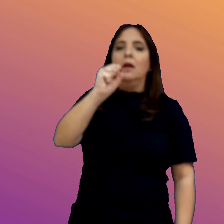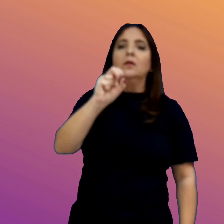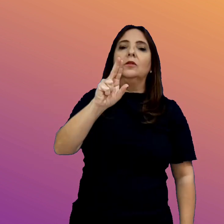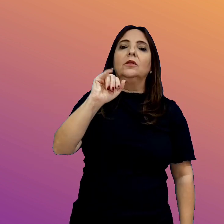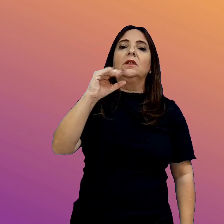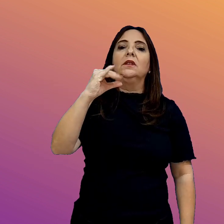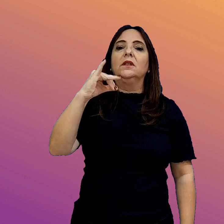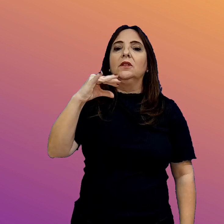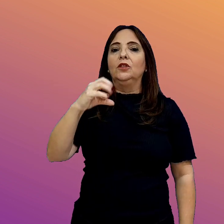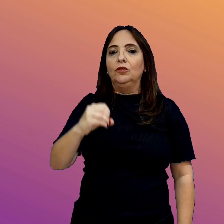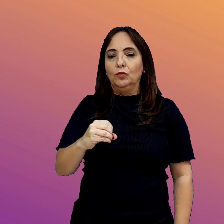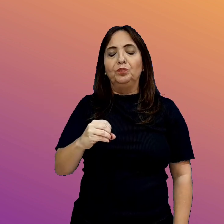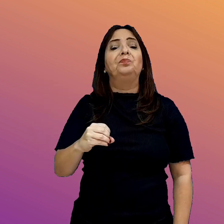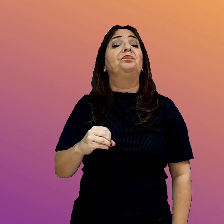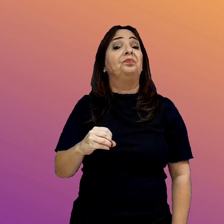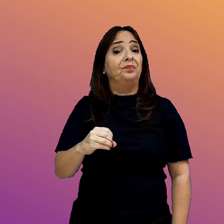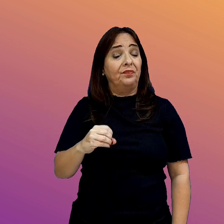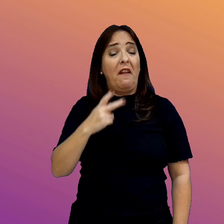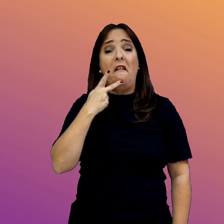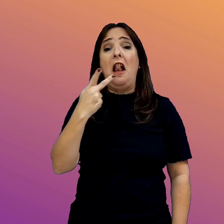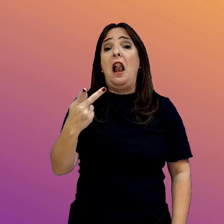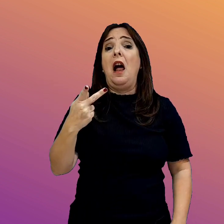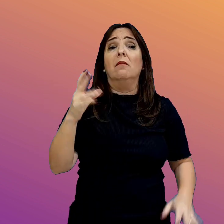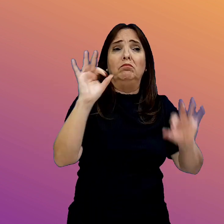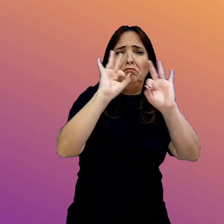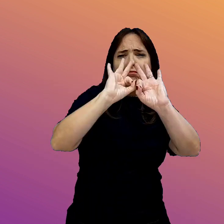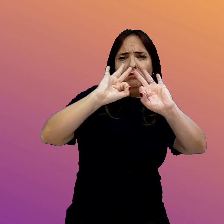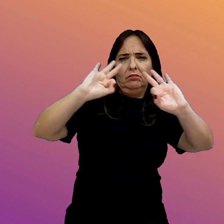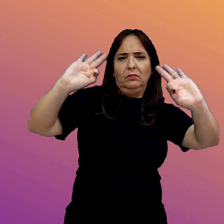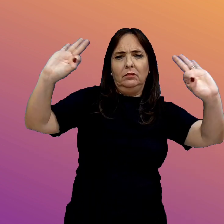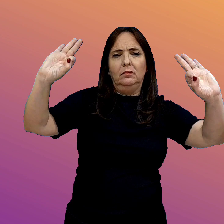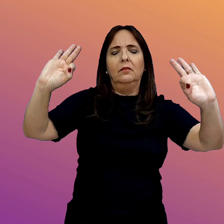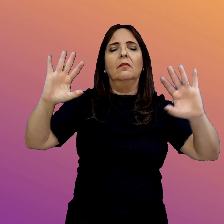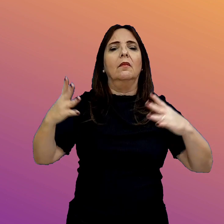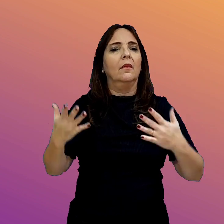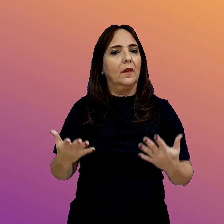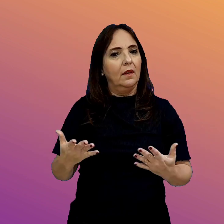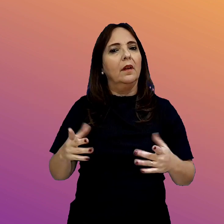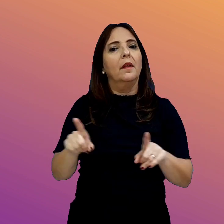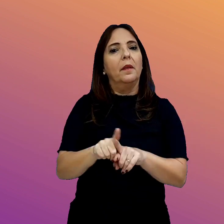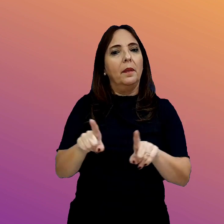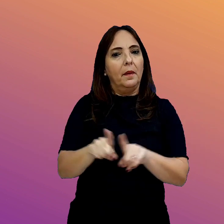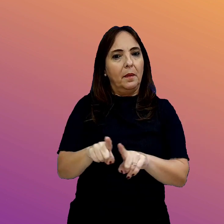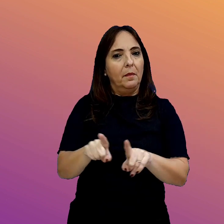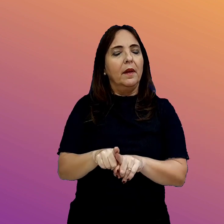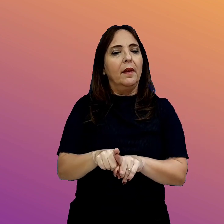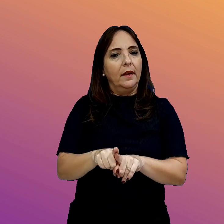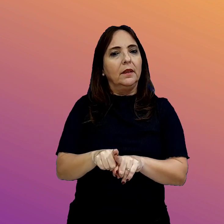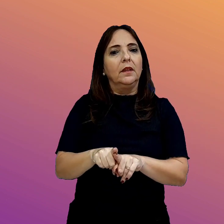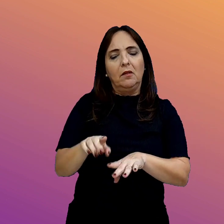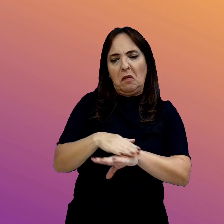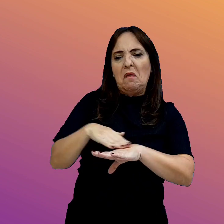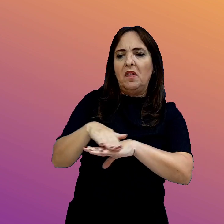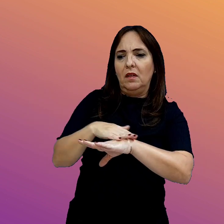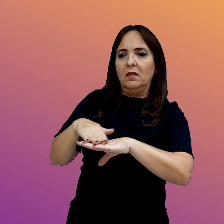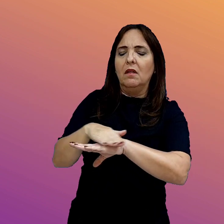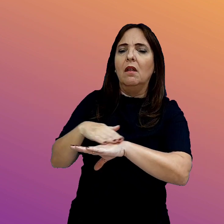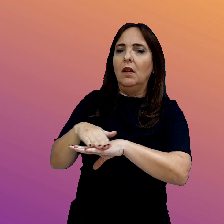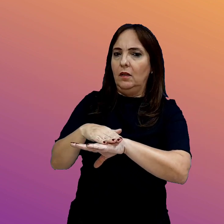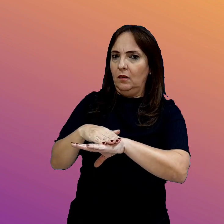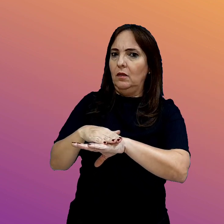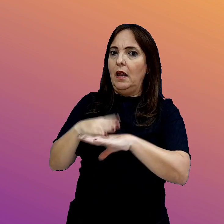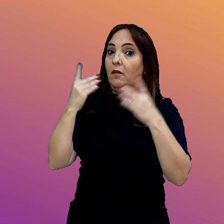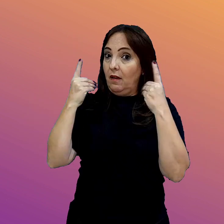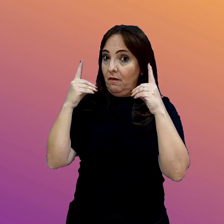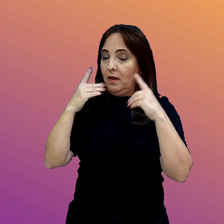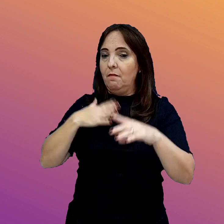suicídio, glamorizava o problema. Uma vez, recentemente, Davi, meu filho, conversando com a gente, ele está falando assim, pai, a coisa está